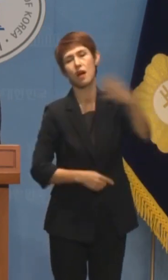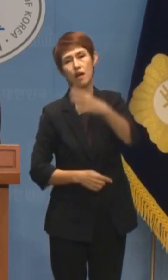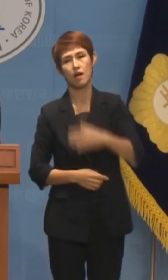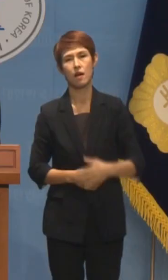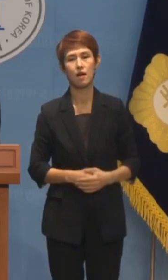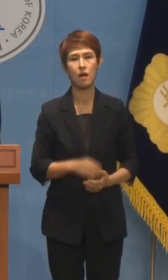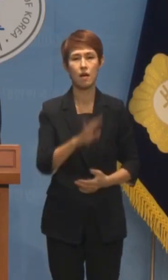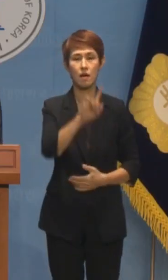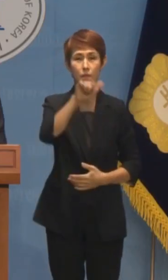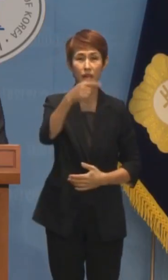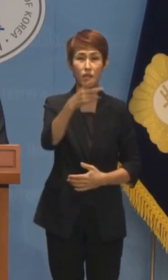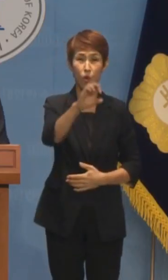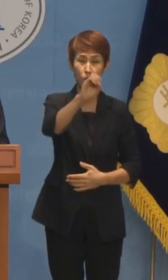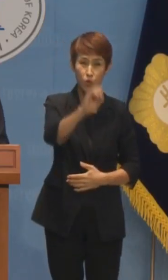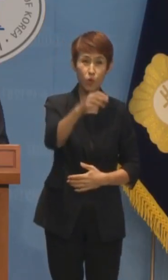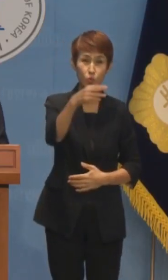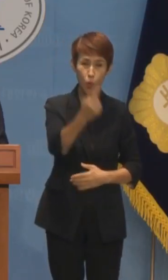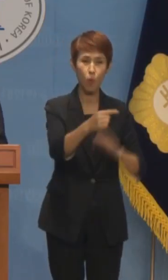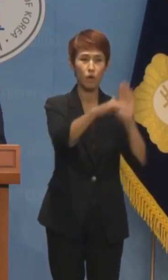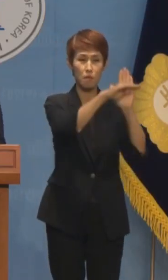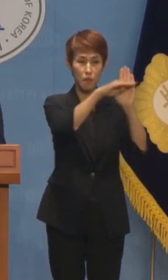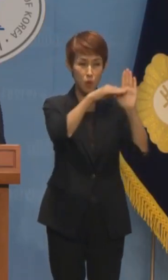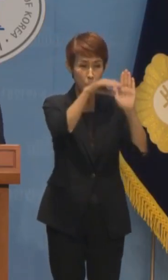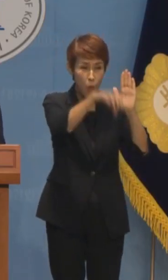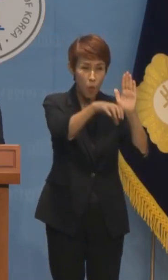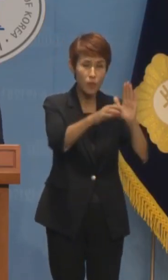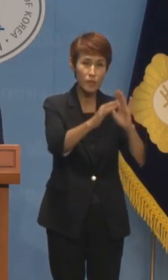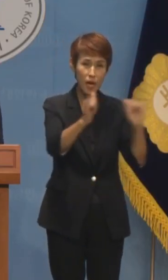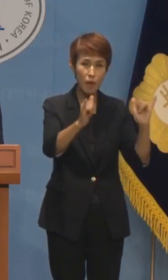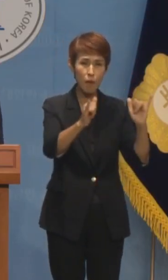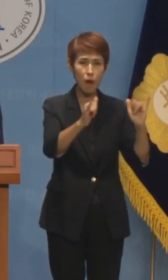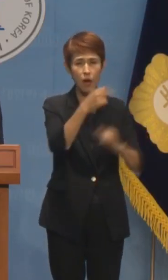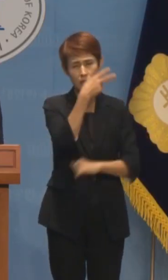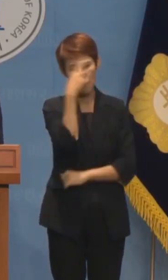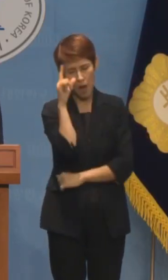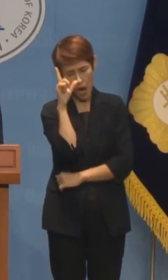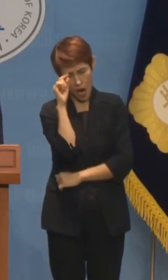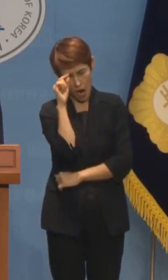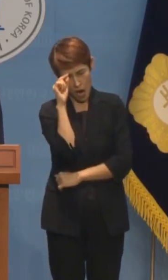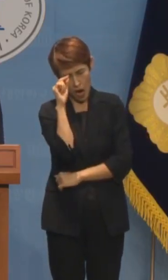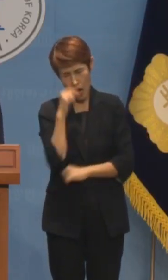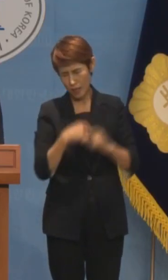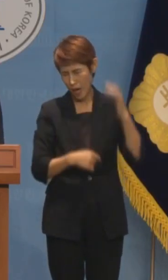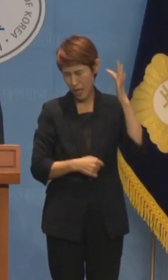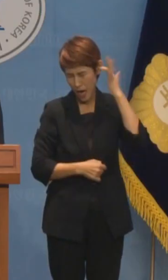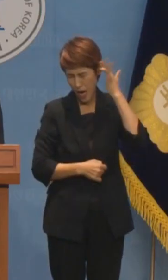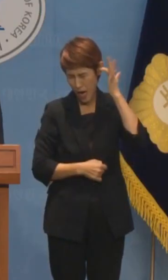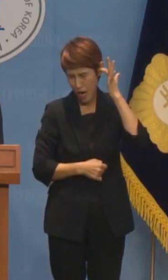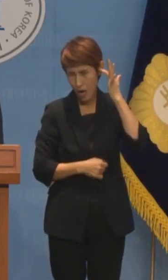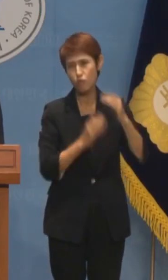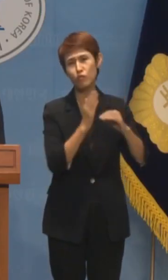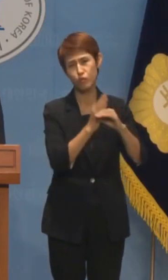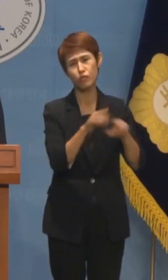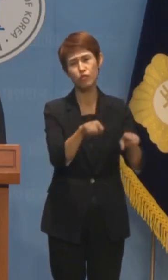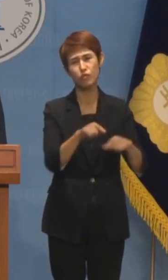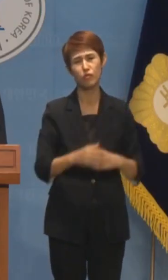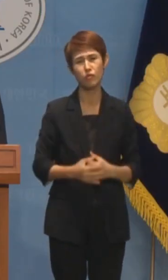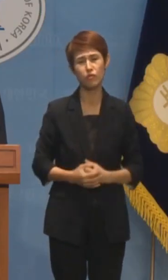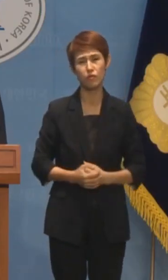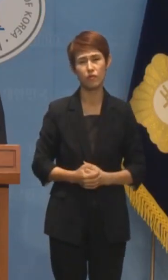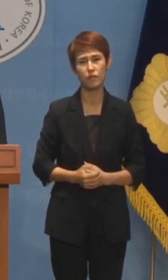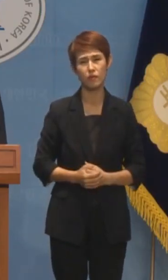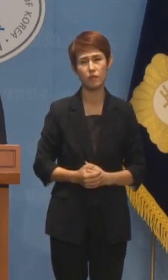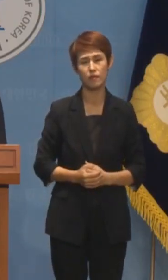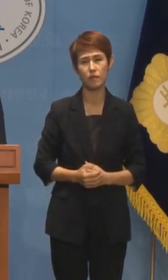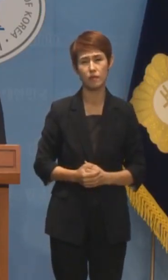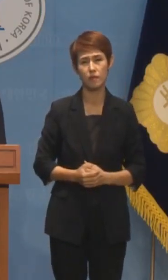백령도를 포함해 접경 지역 주민들이 수면제 없이는 잠들지 못하는 고통에 시달리고 있다고 합니다.